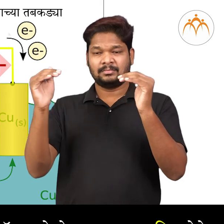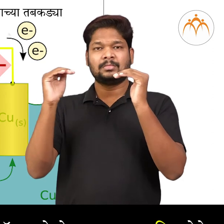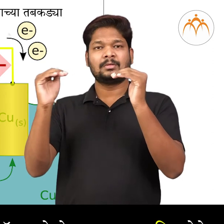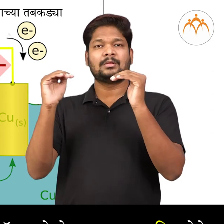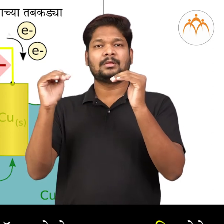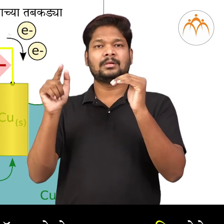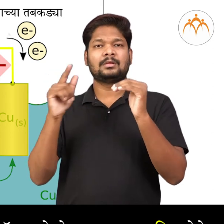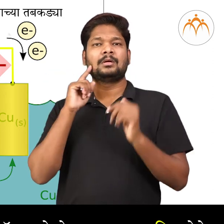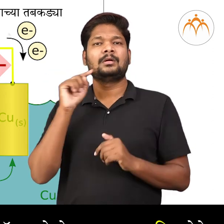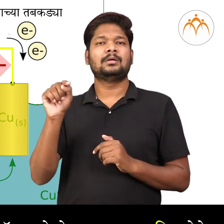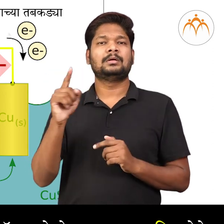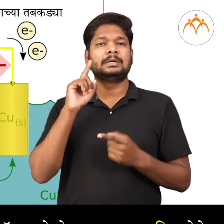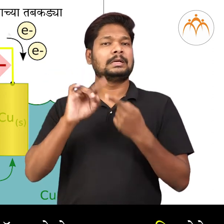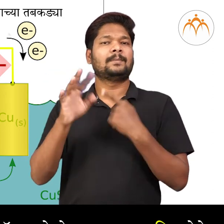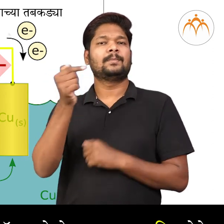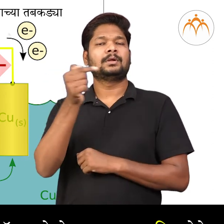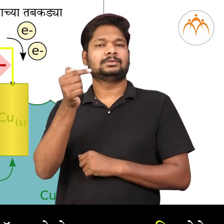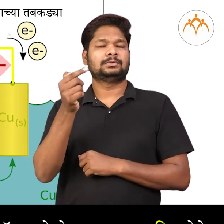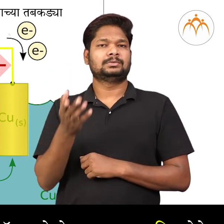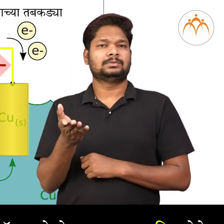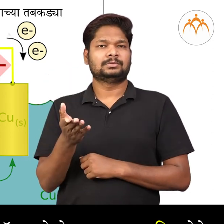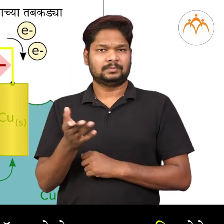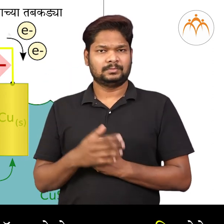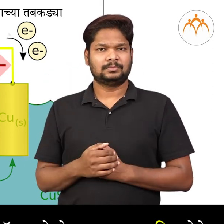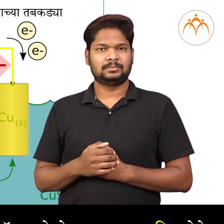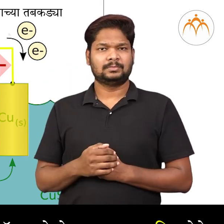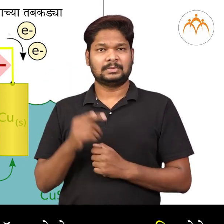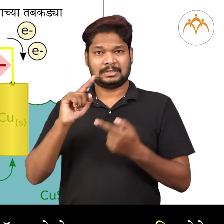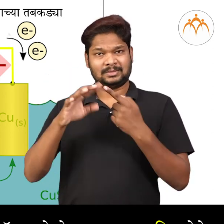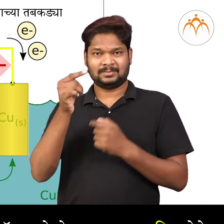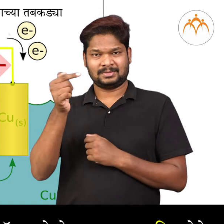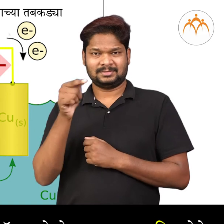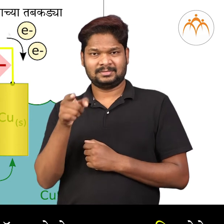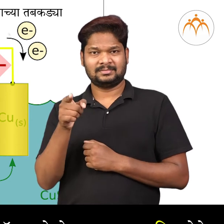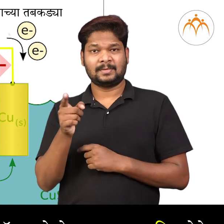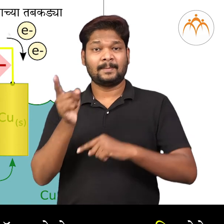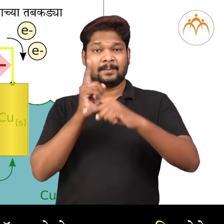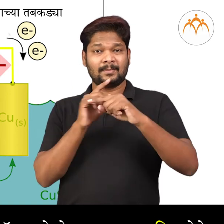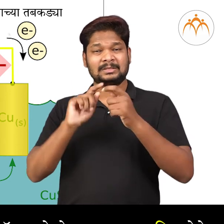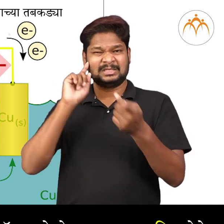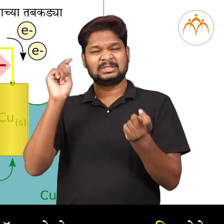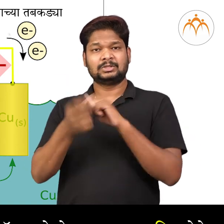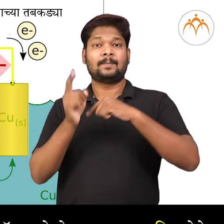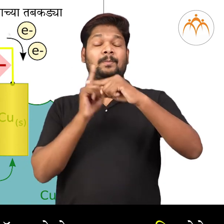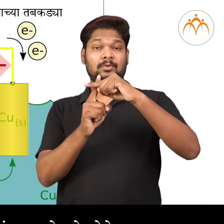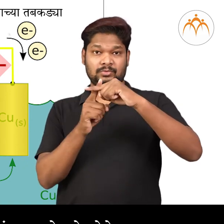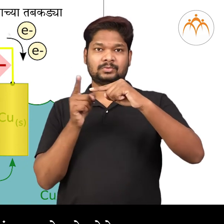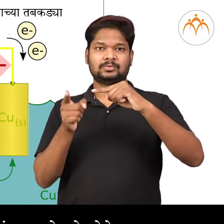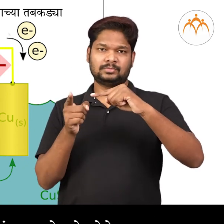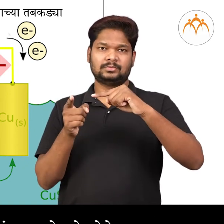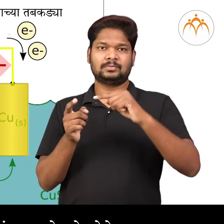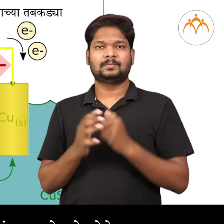मुक्त इलेक्ट्रॉन रावण आधारित होते